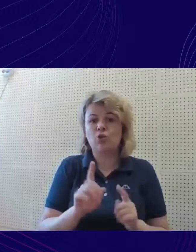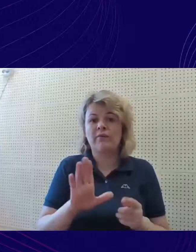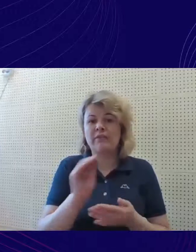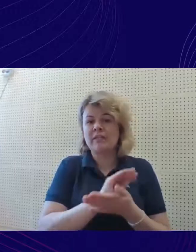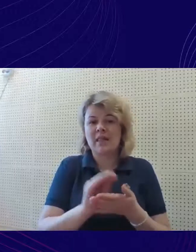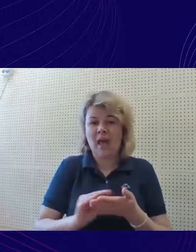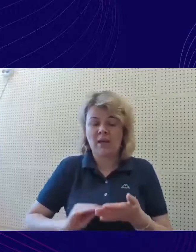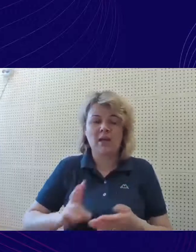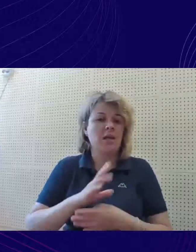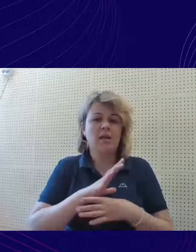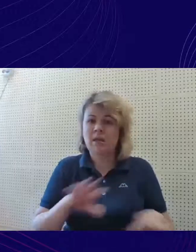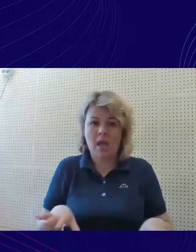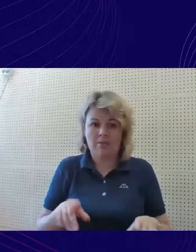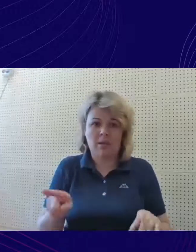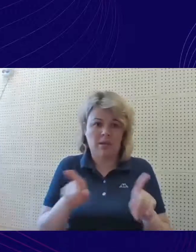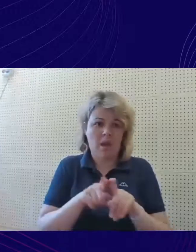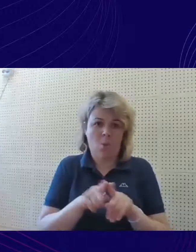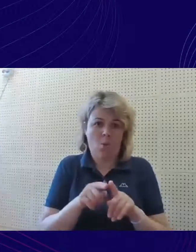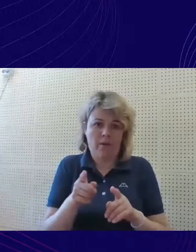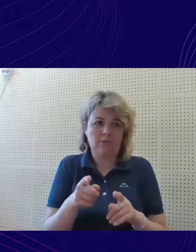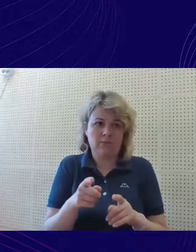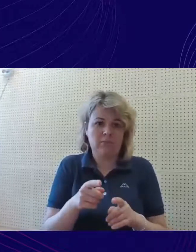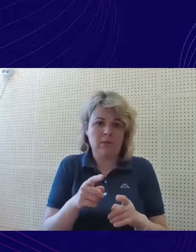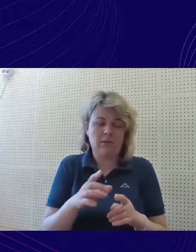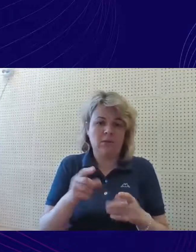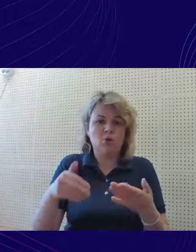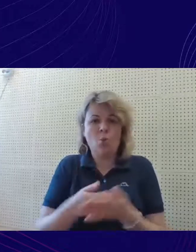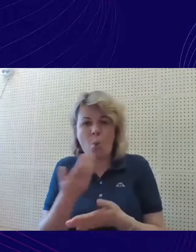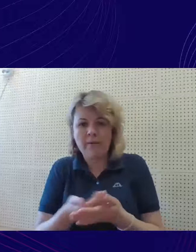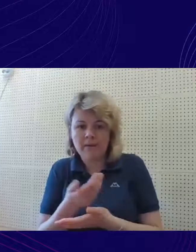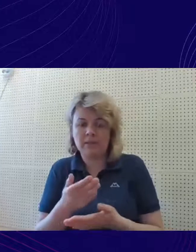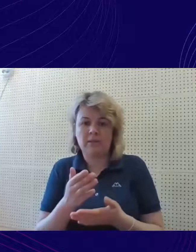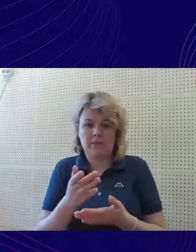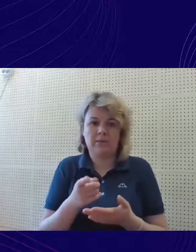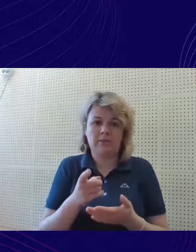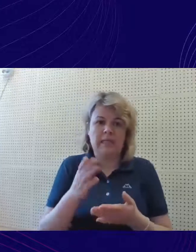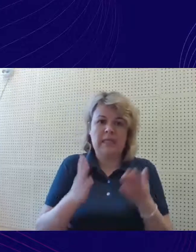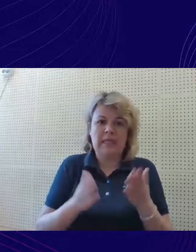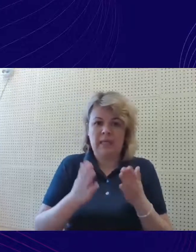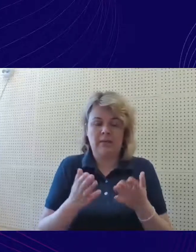такого облома и никакого такого известия, а просто